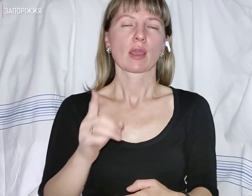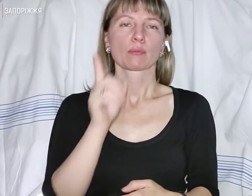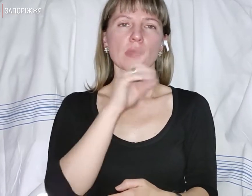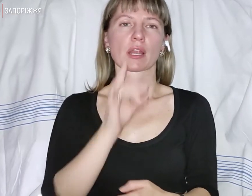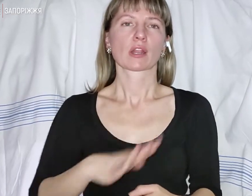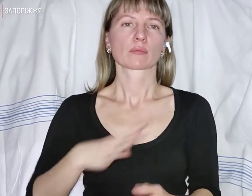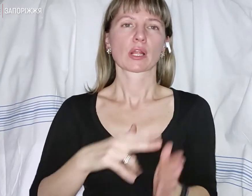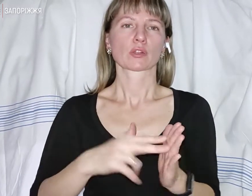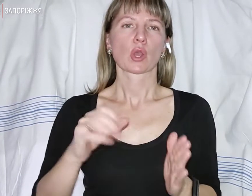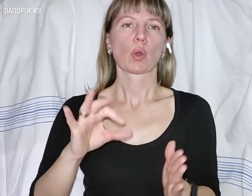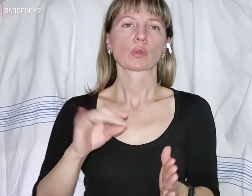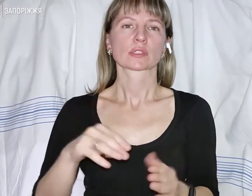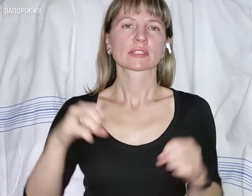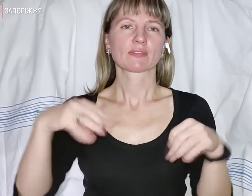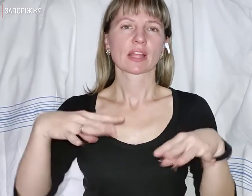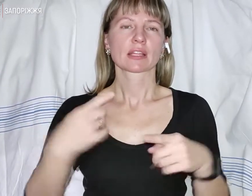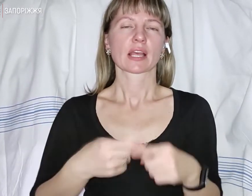Там 16 с чем-то,